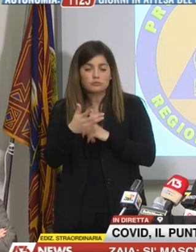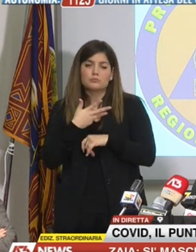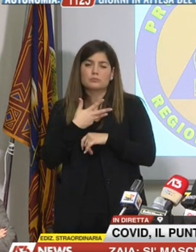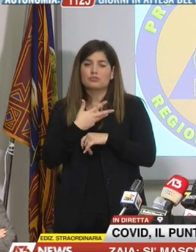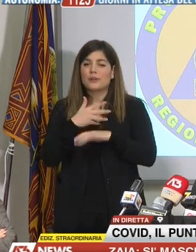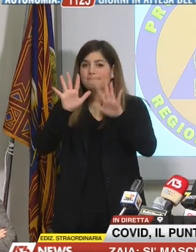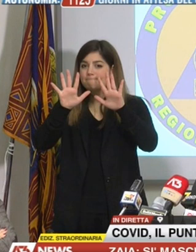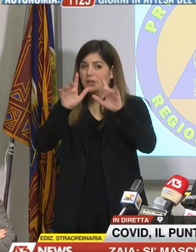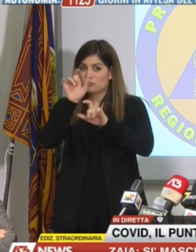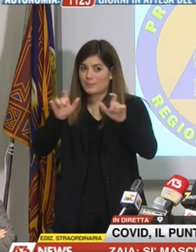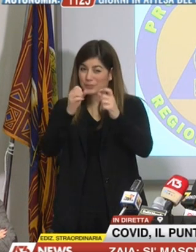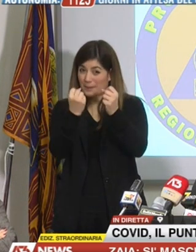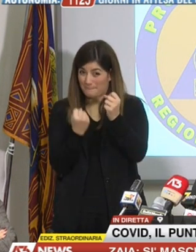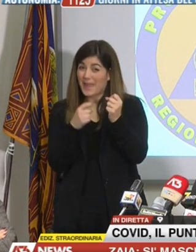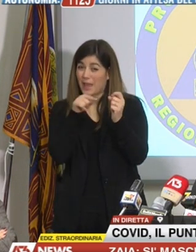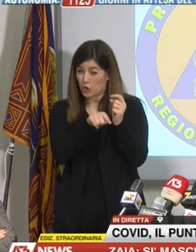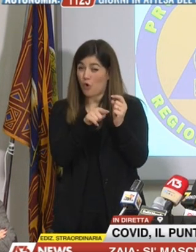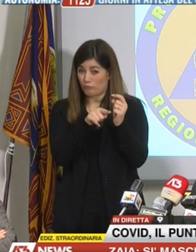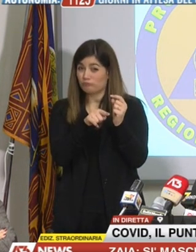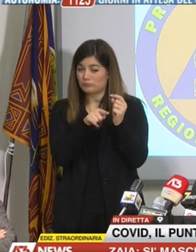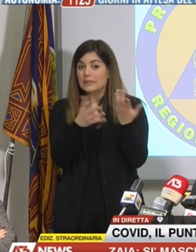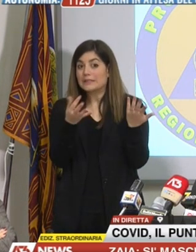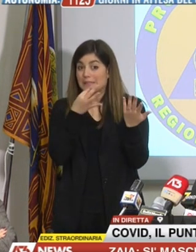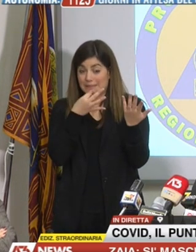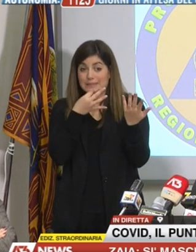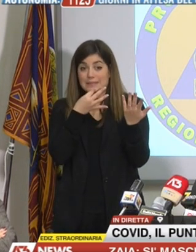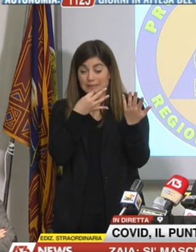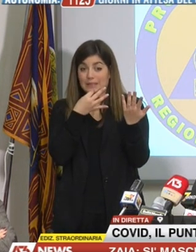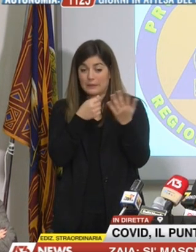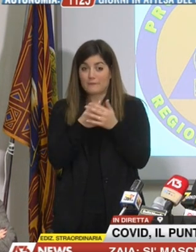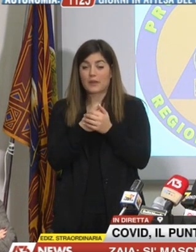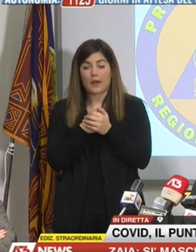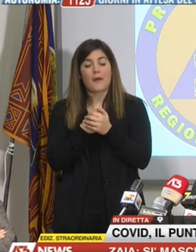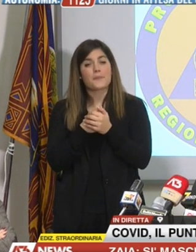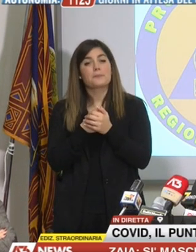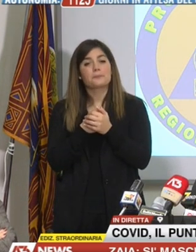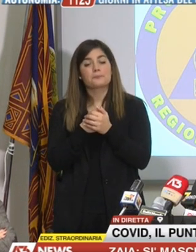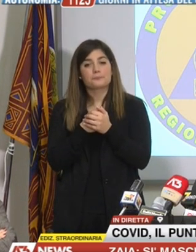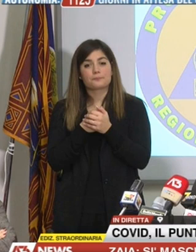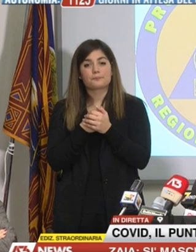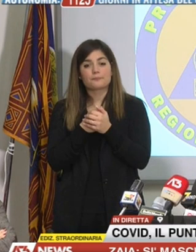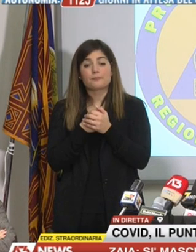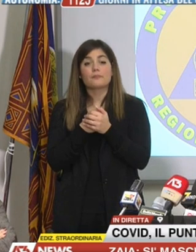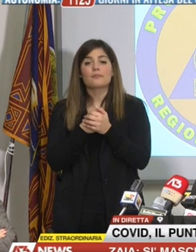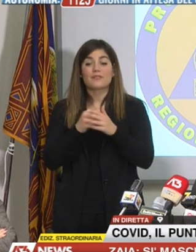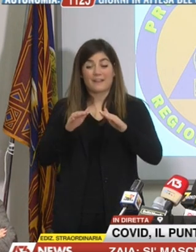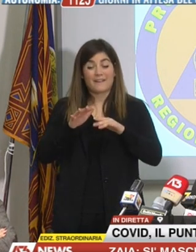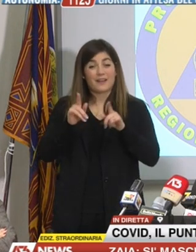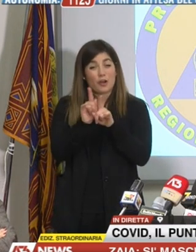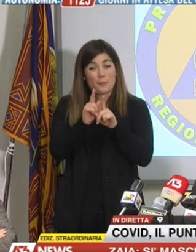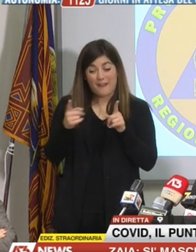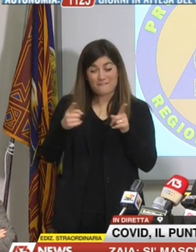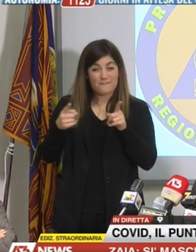10. Tant'è vero che le fasce guadagnate come criticità, voi sapete che noi abbiamo le